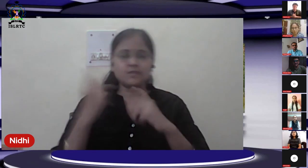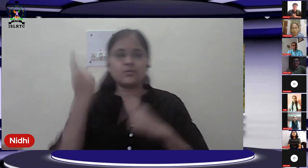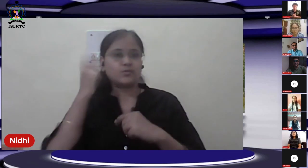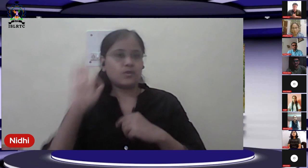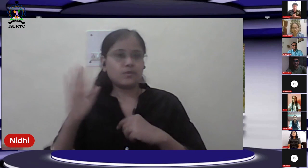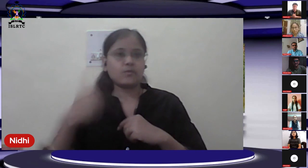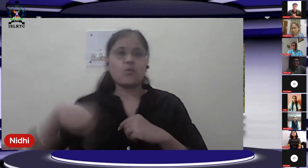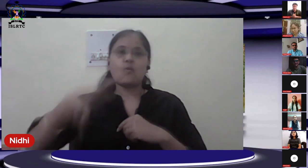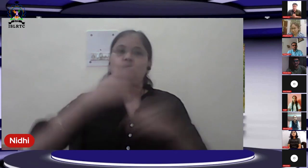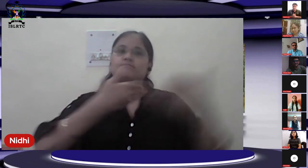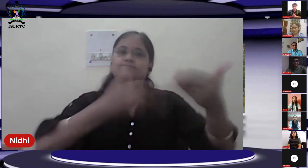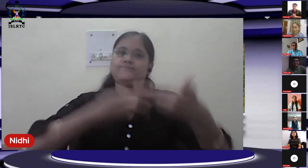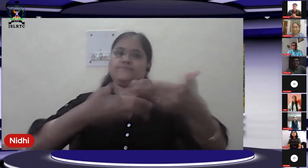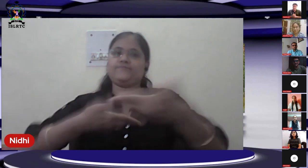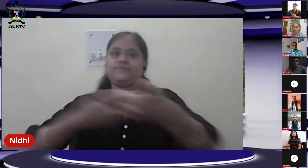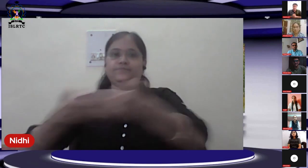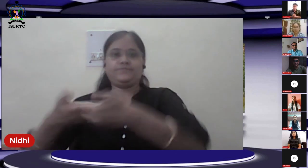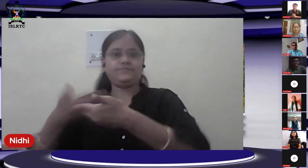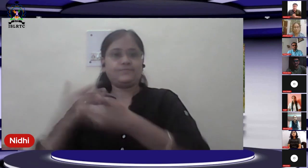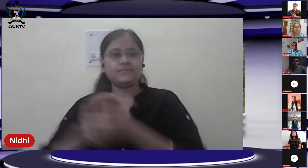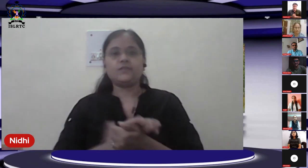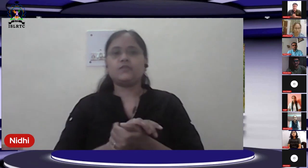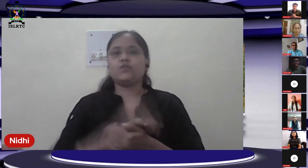सभी लोग इस प्रोग्राम में उपस्थित हुए और सहभागी बने।